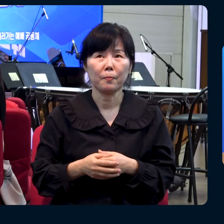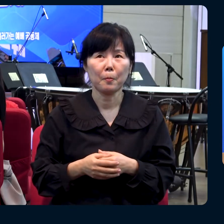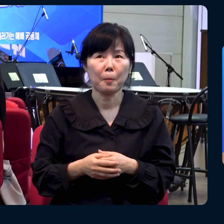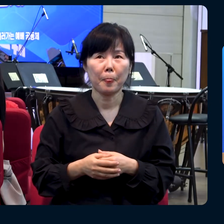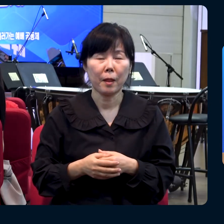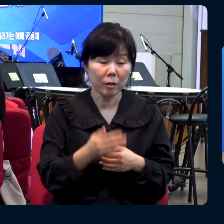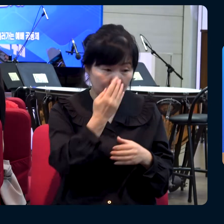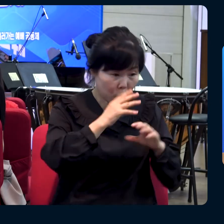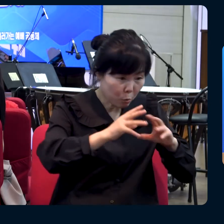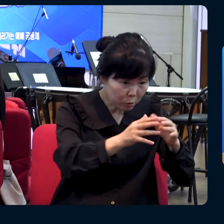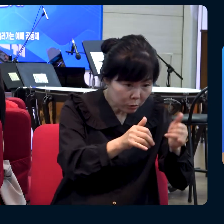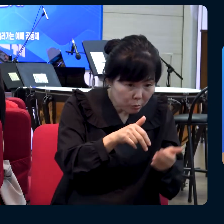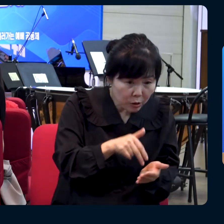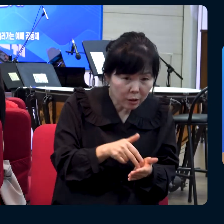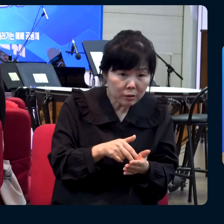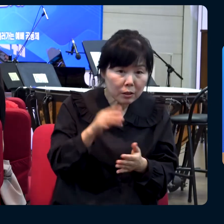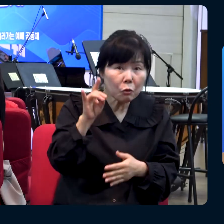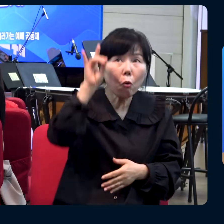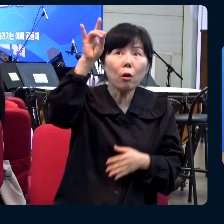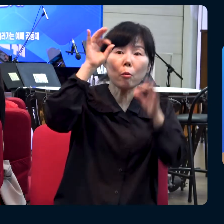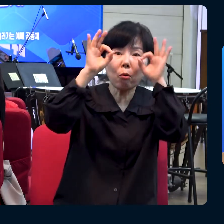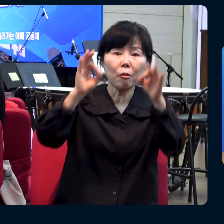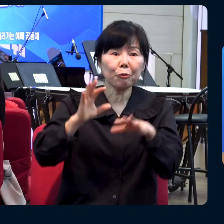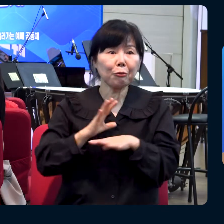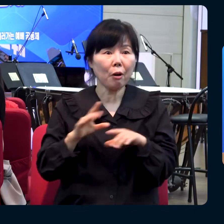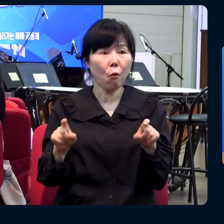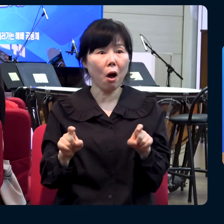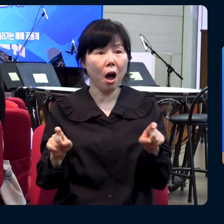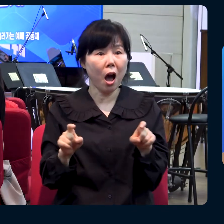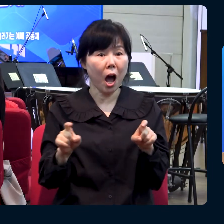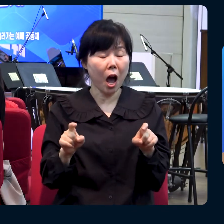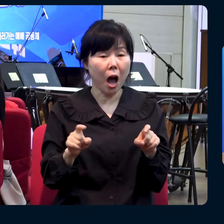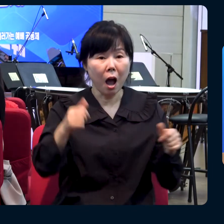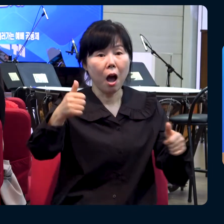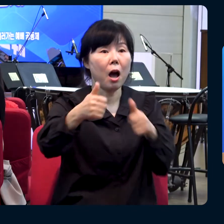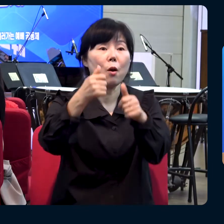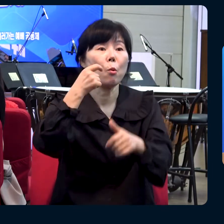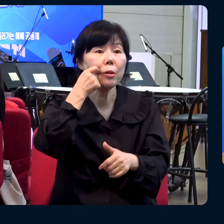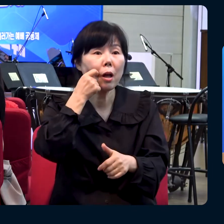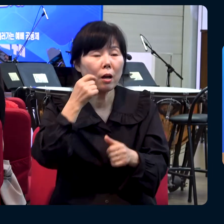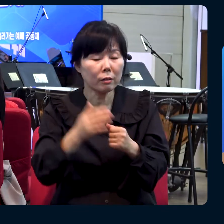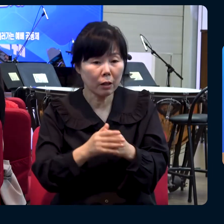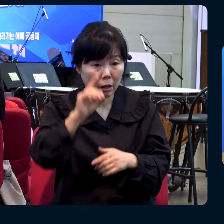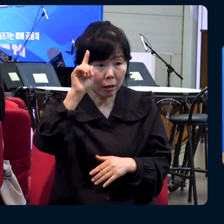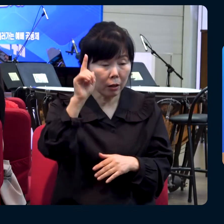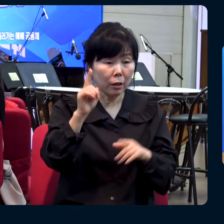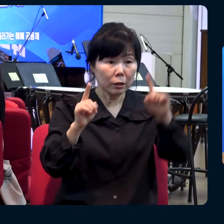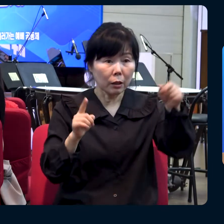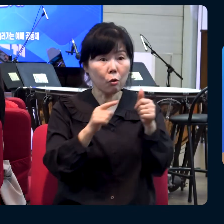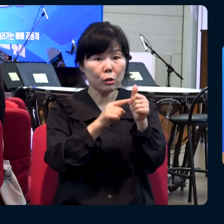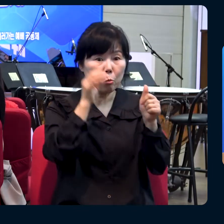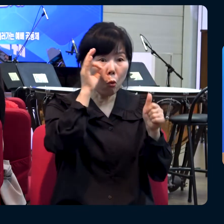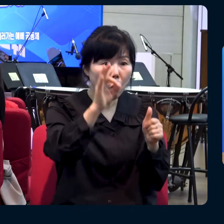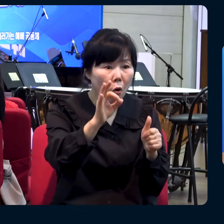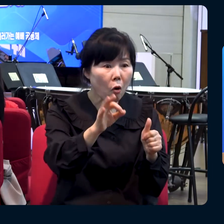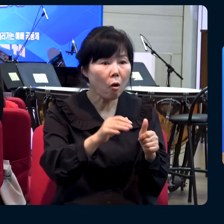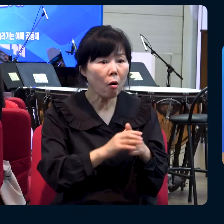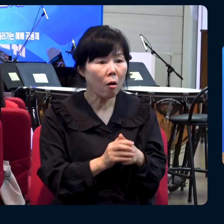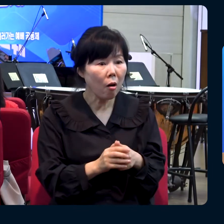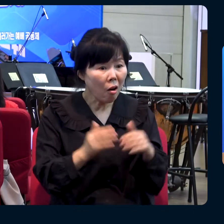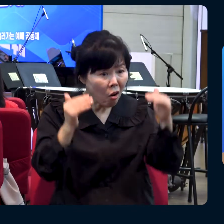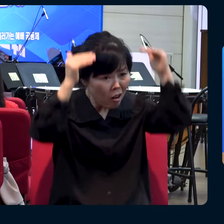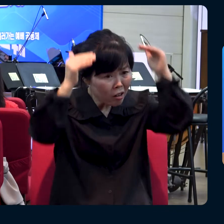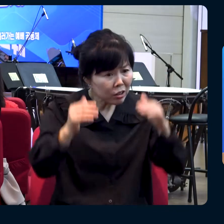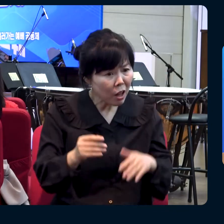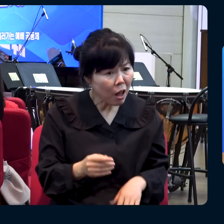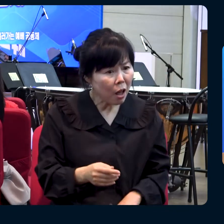두려워서 아무도 못 나가는 거예요, 전쟁에. 근데 다윗이 가서 그 광경을 목격하고 이렇게 말한 겁니다.